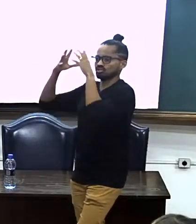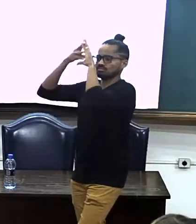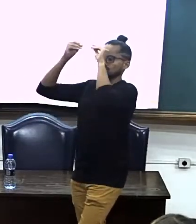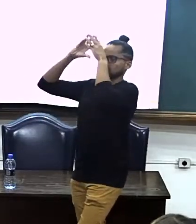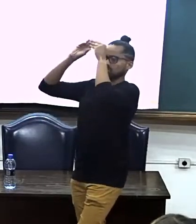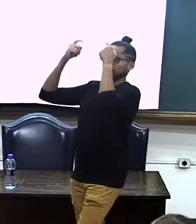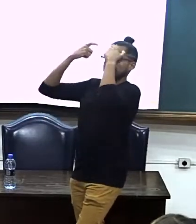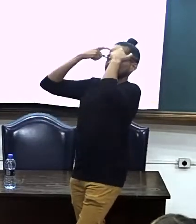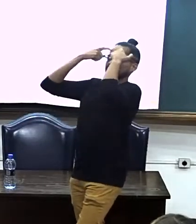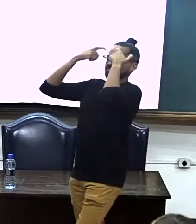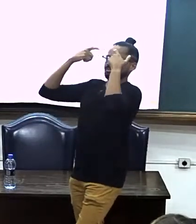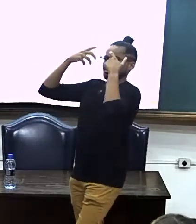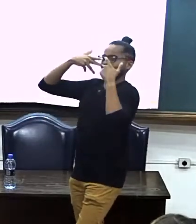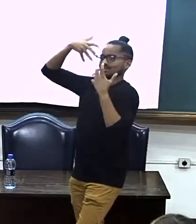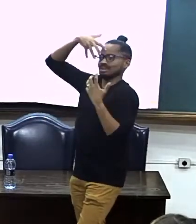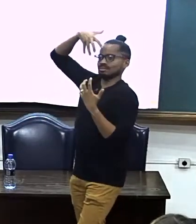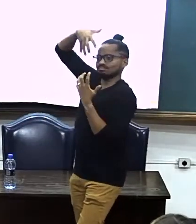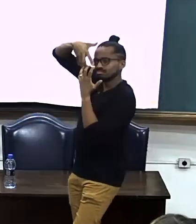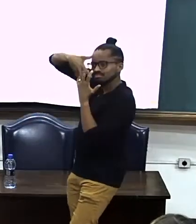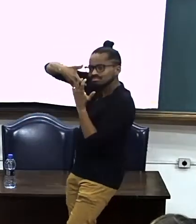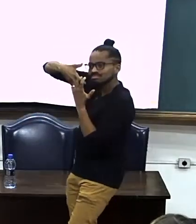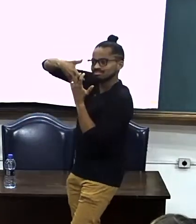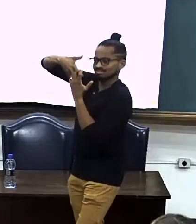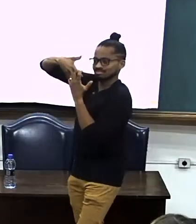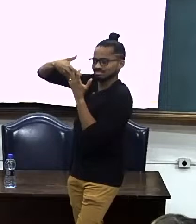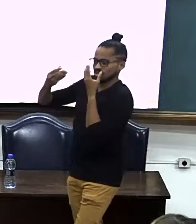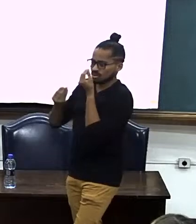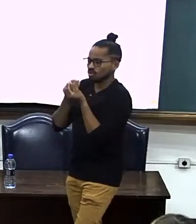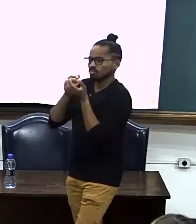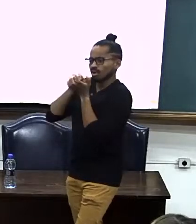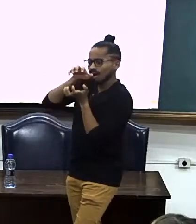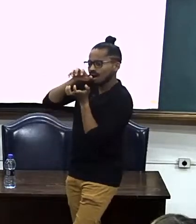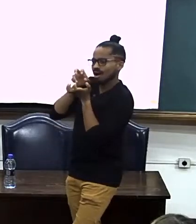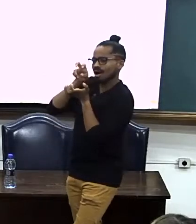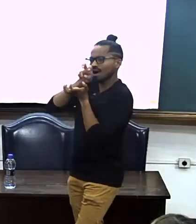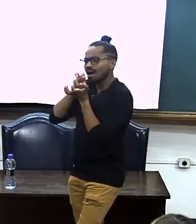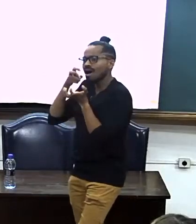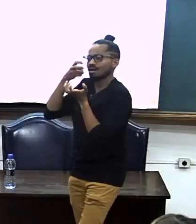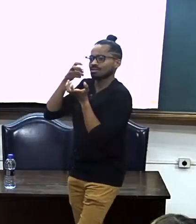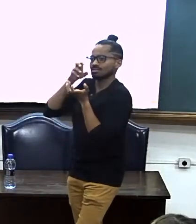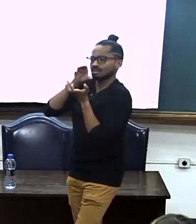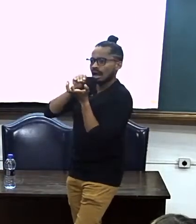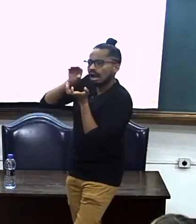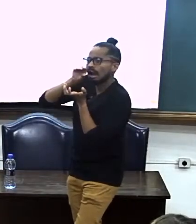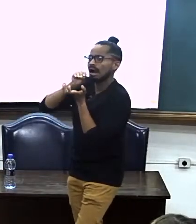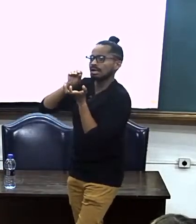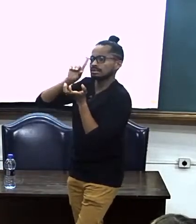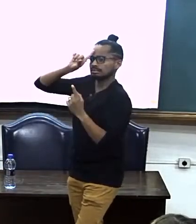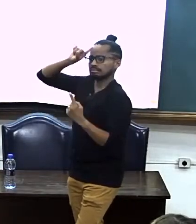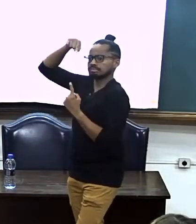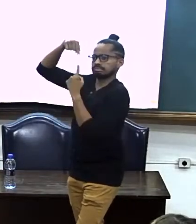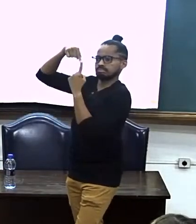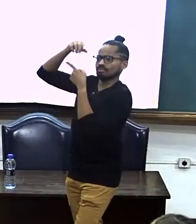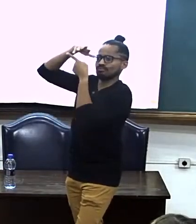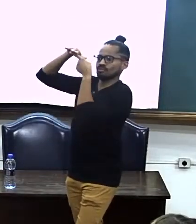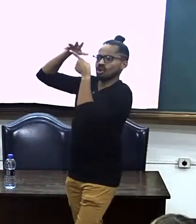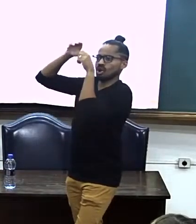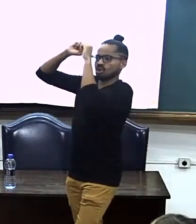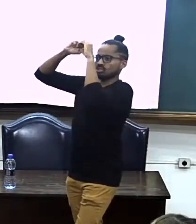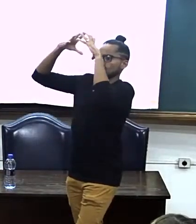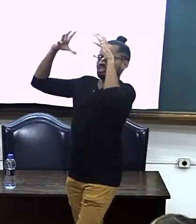O que é claramente compreensível é que a intenção do Fujimura era pensar num modelo que una